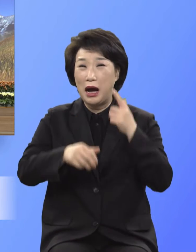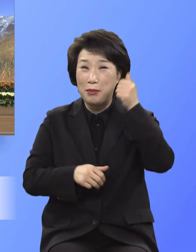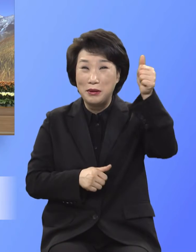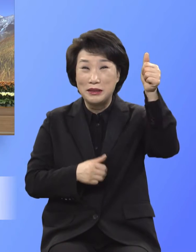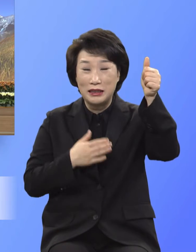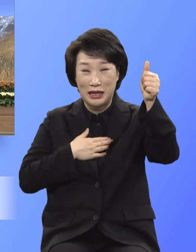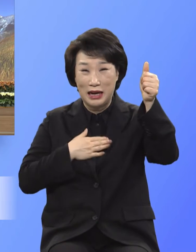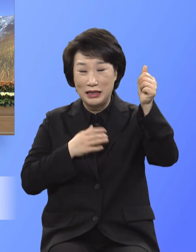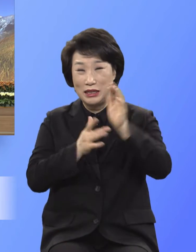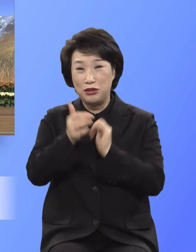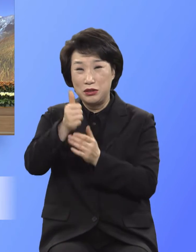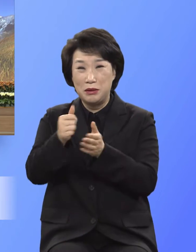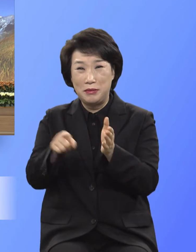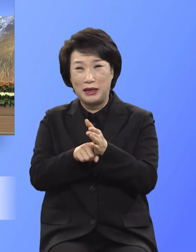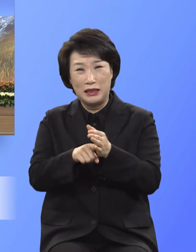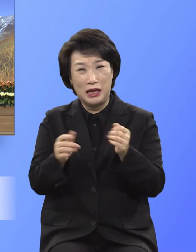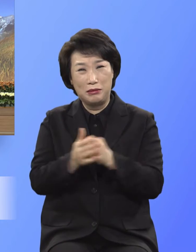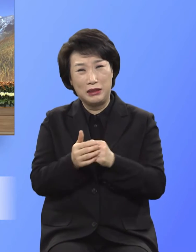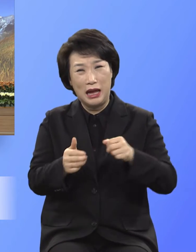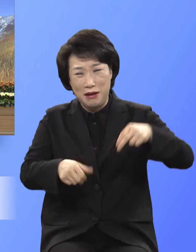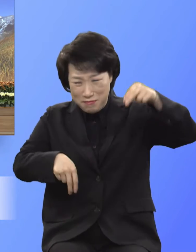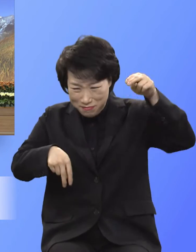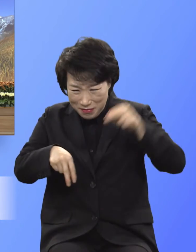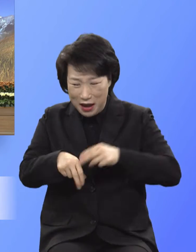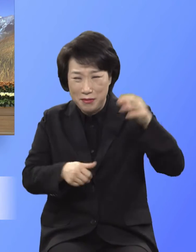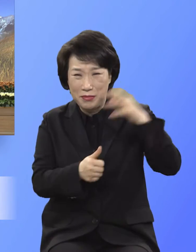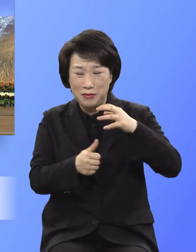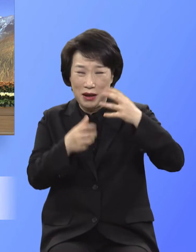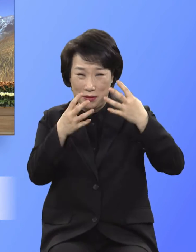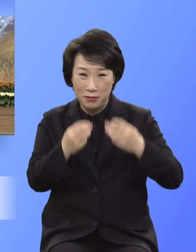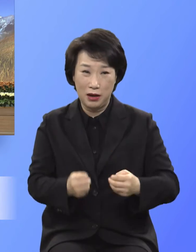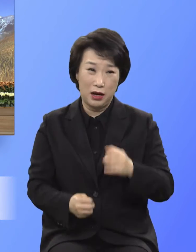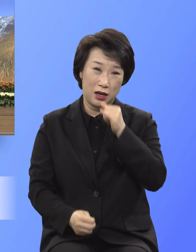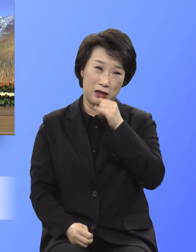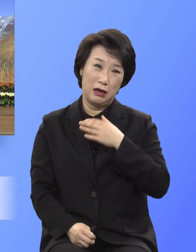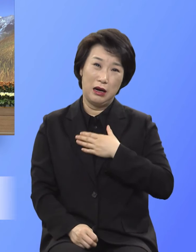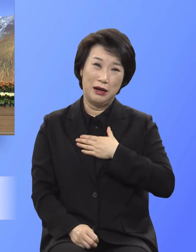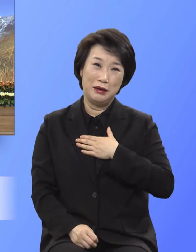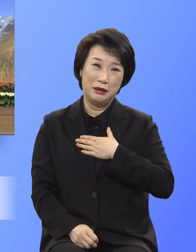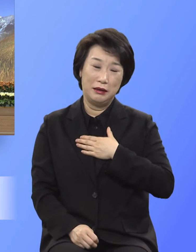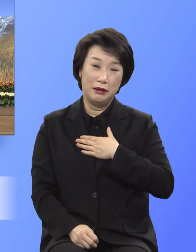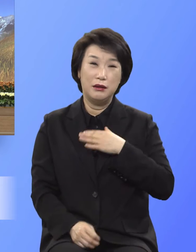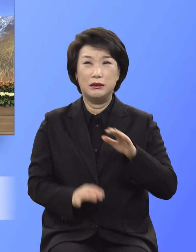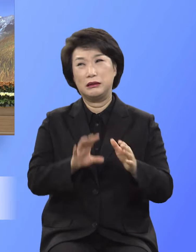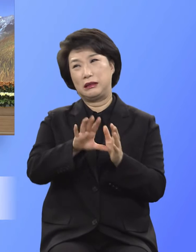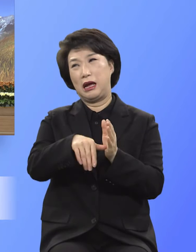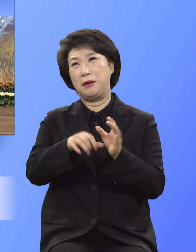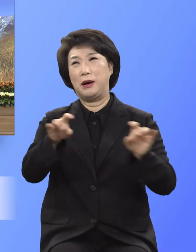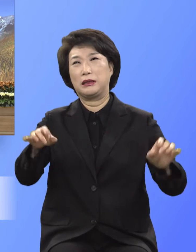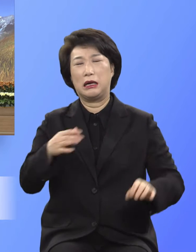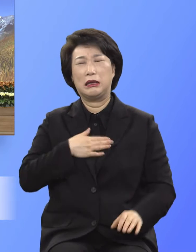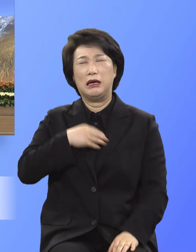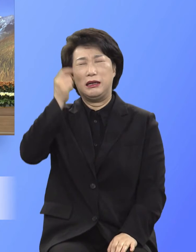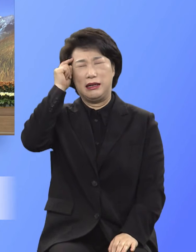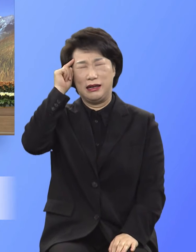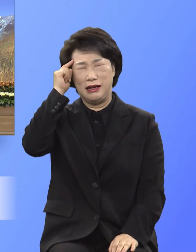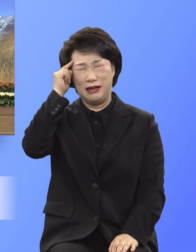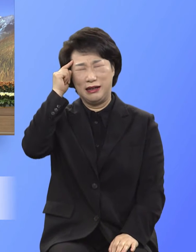예수 믿는다고 때리고 핍박 많이 당하고, 그럴 때마다 생각이